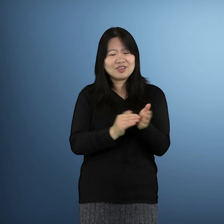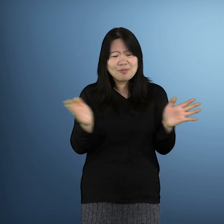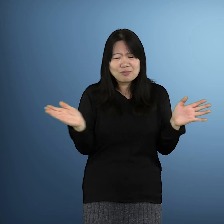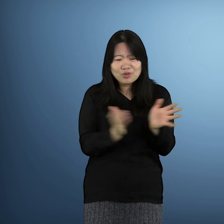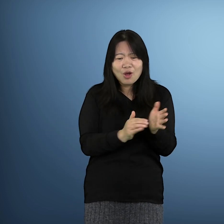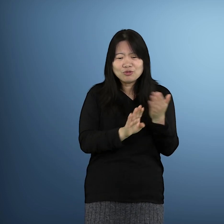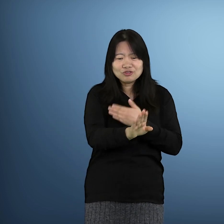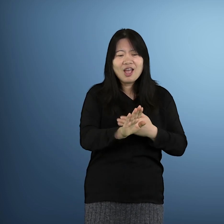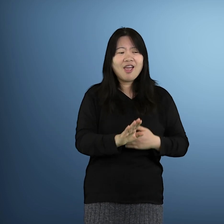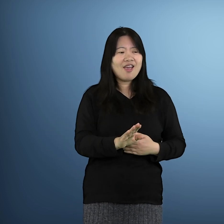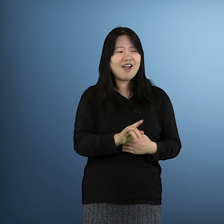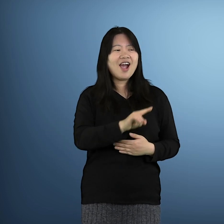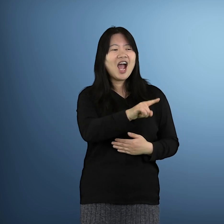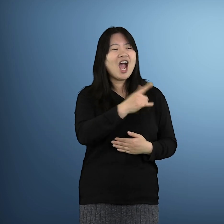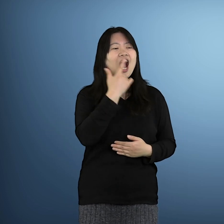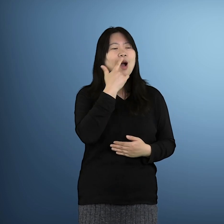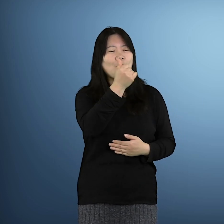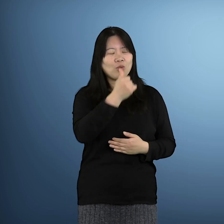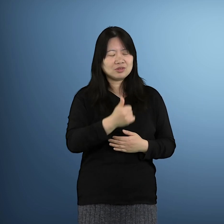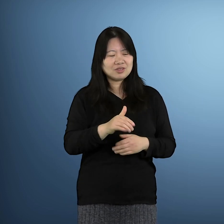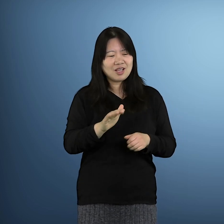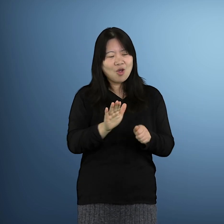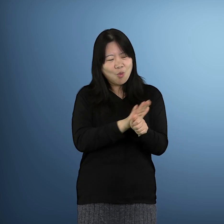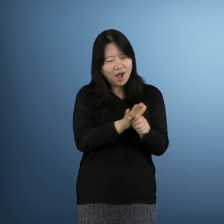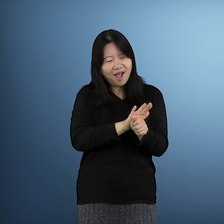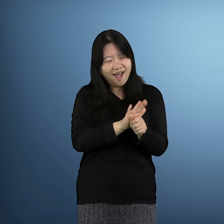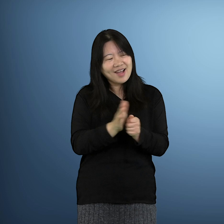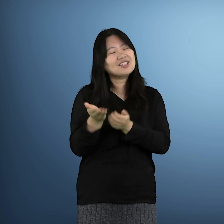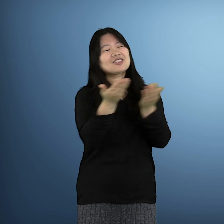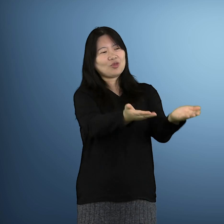올리더라고요. 아주 나쁜 방법입니다.